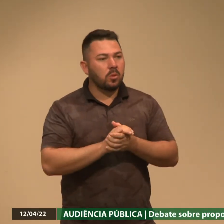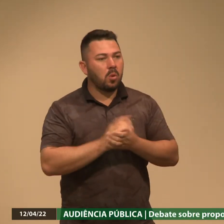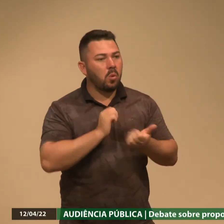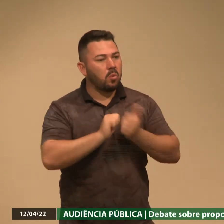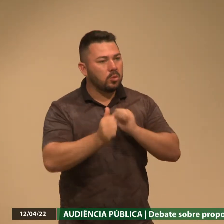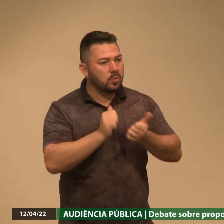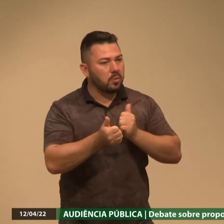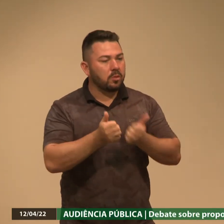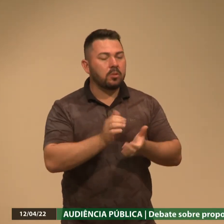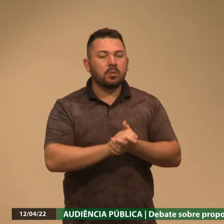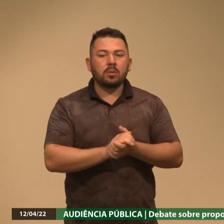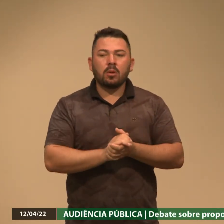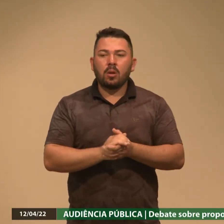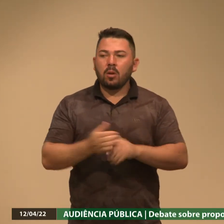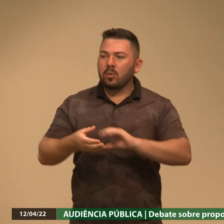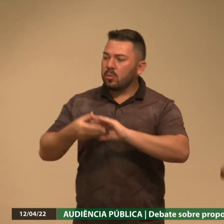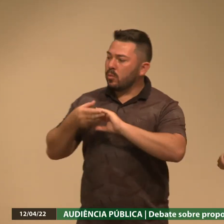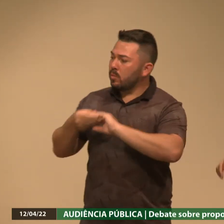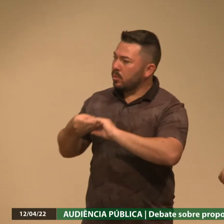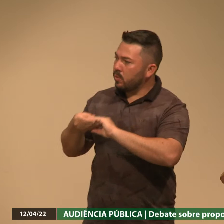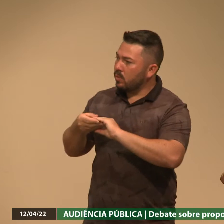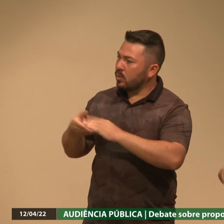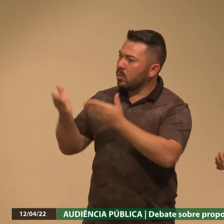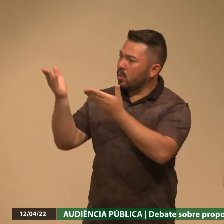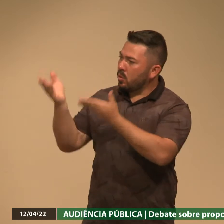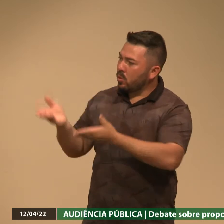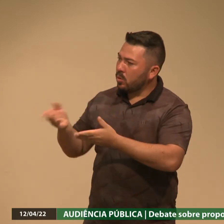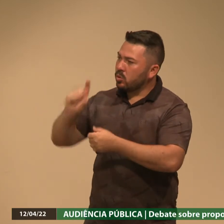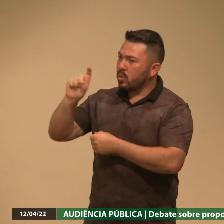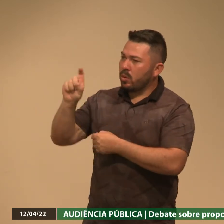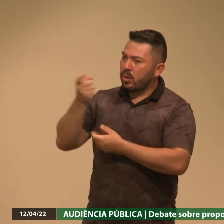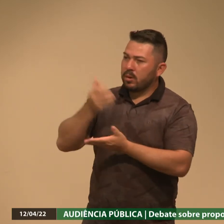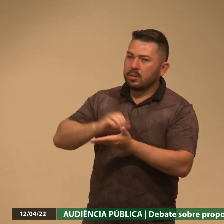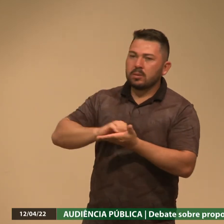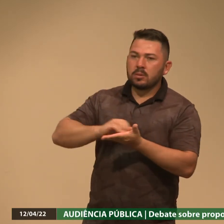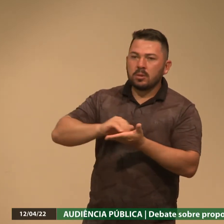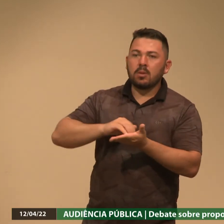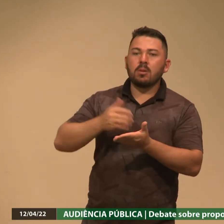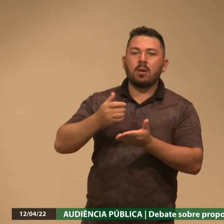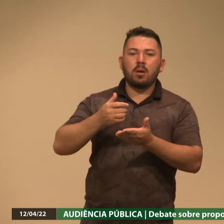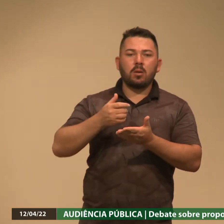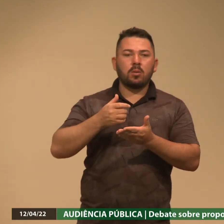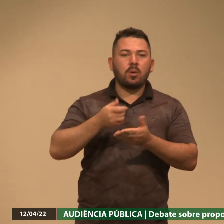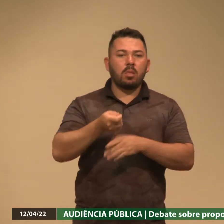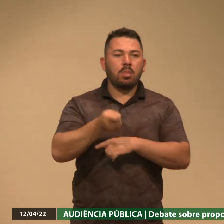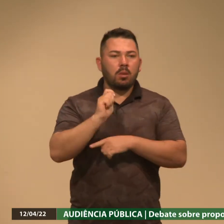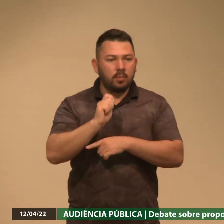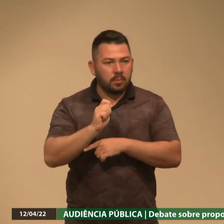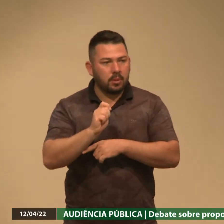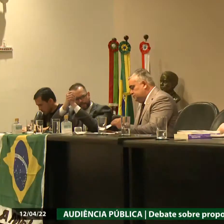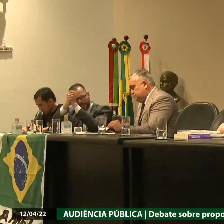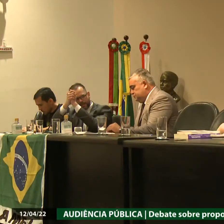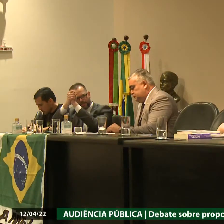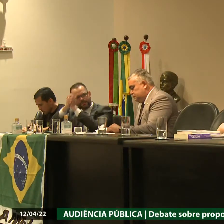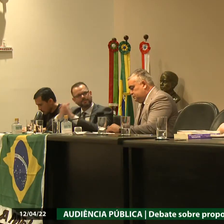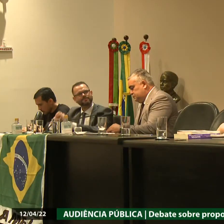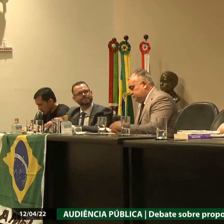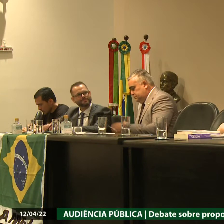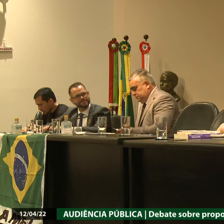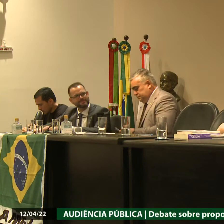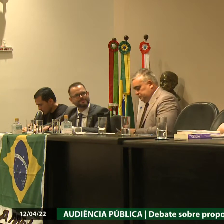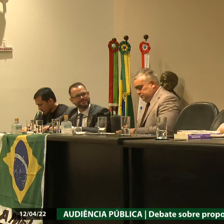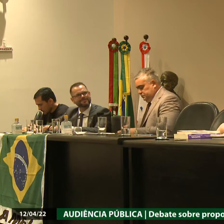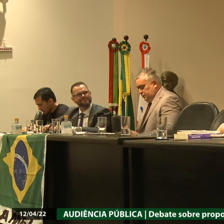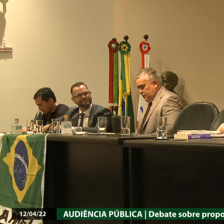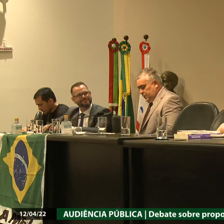Esporte cumprimentar o nosso ex-secretário da Pesca Jorge seif Júnior que